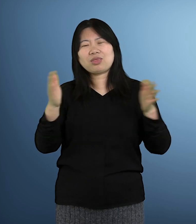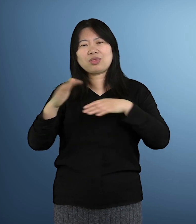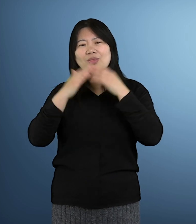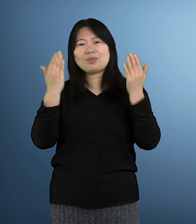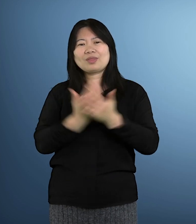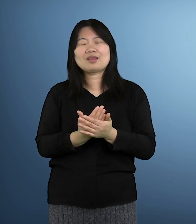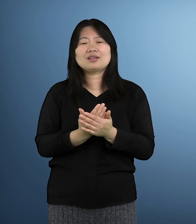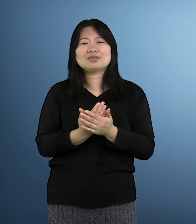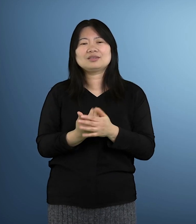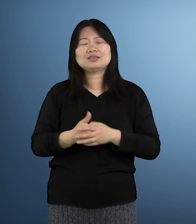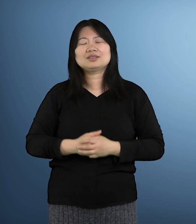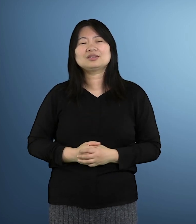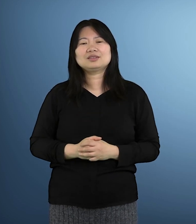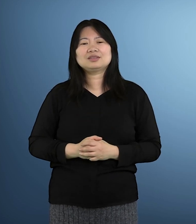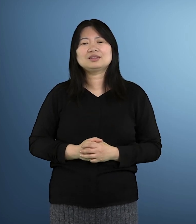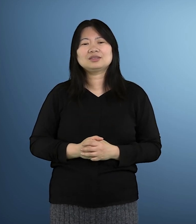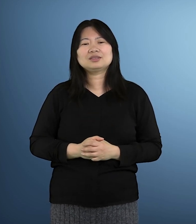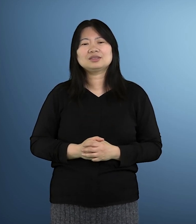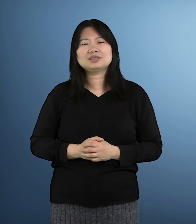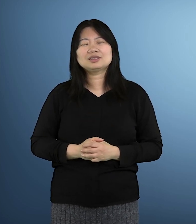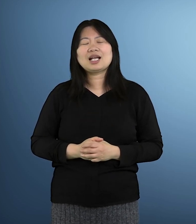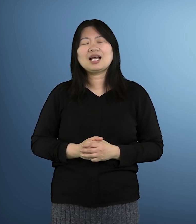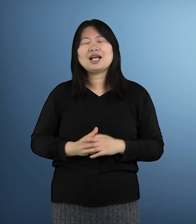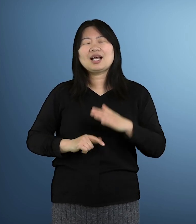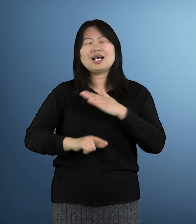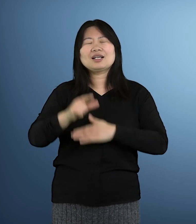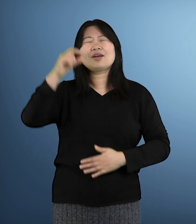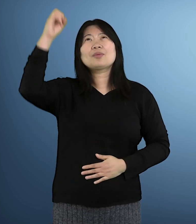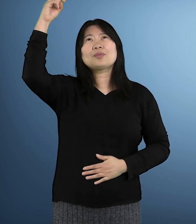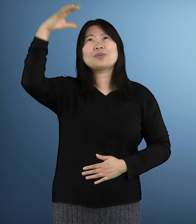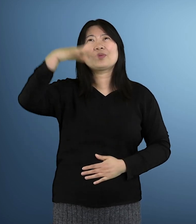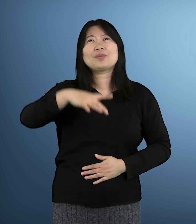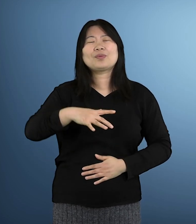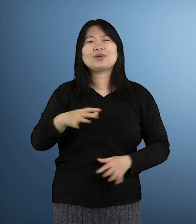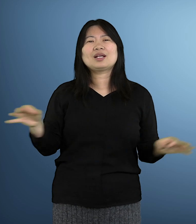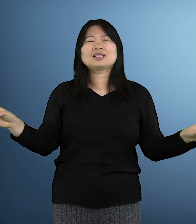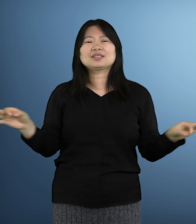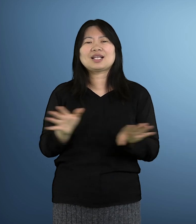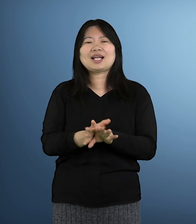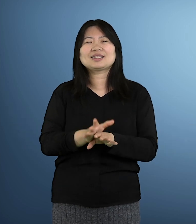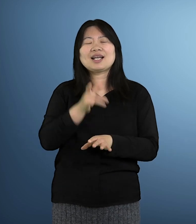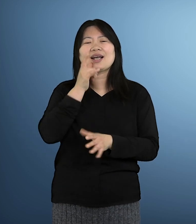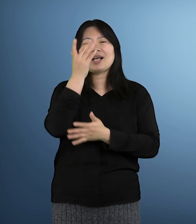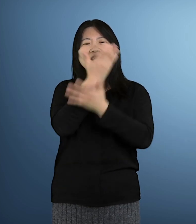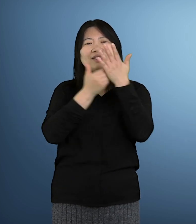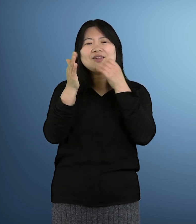것들이 얼마나 아침 햇살에 사라지는 안개와 같은 것임이